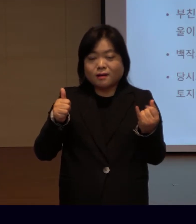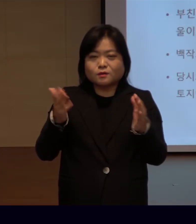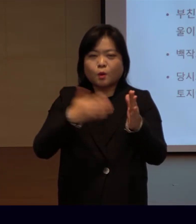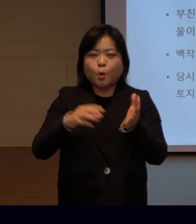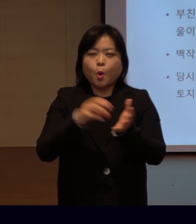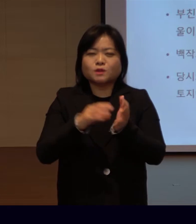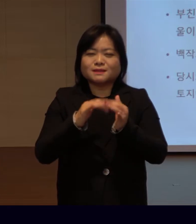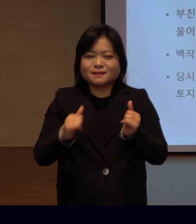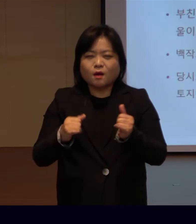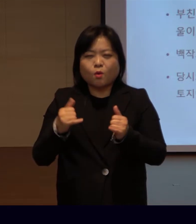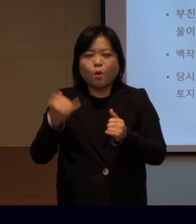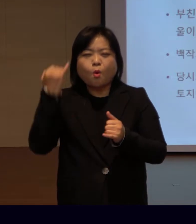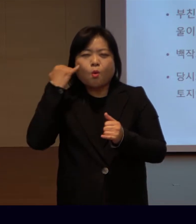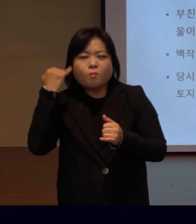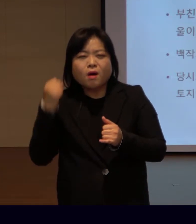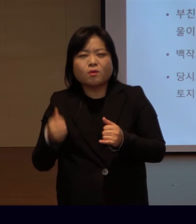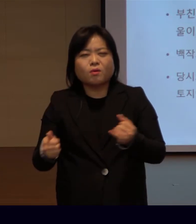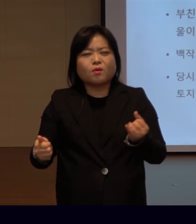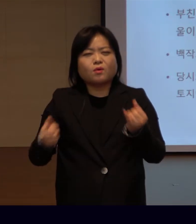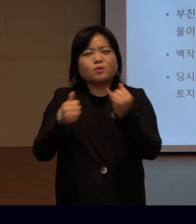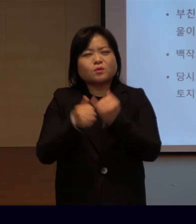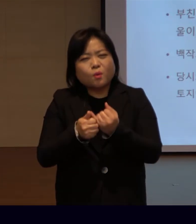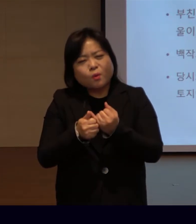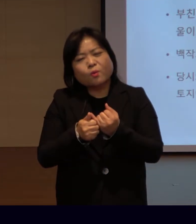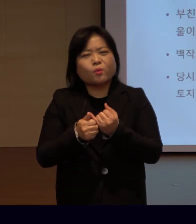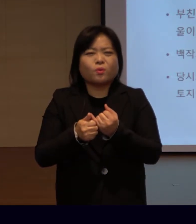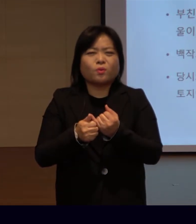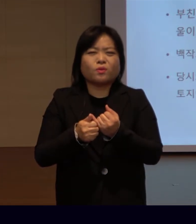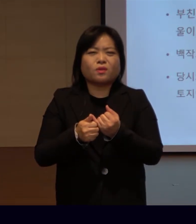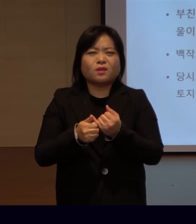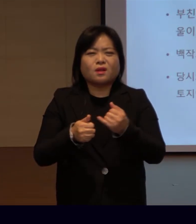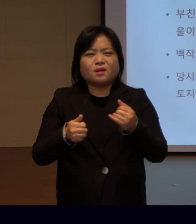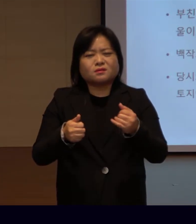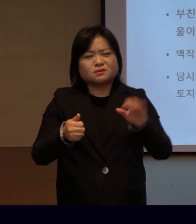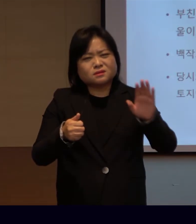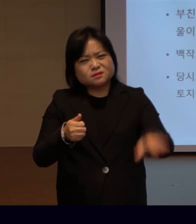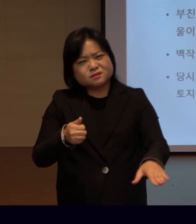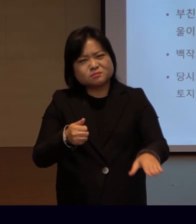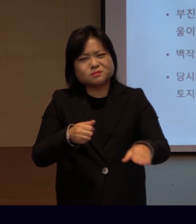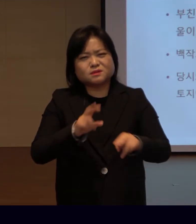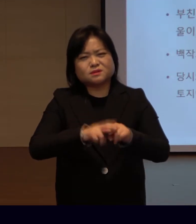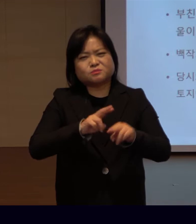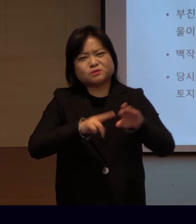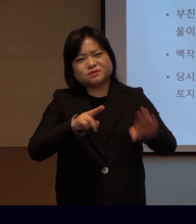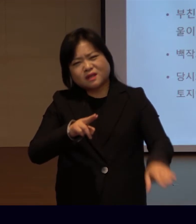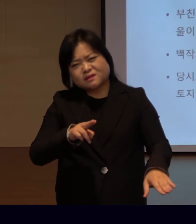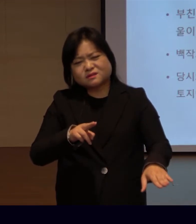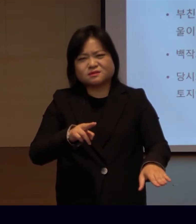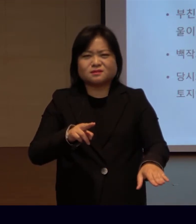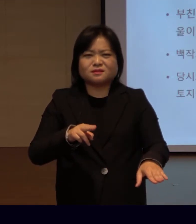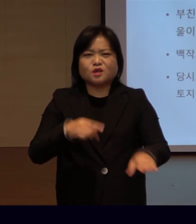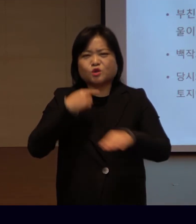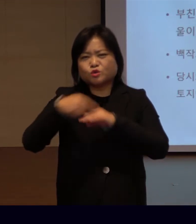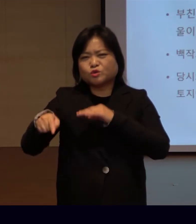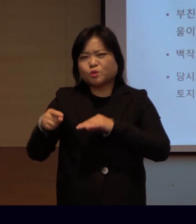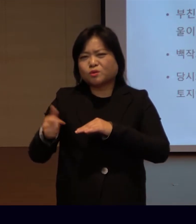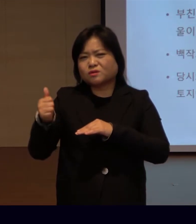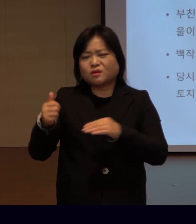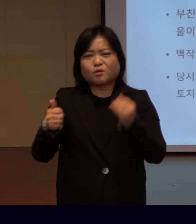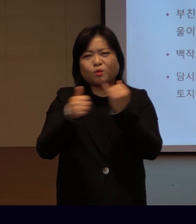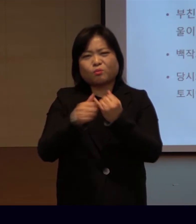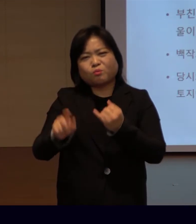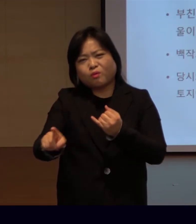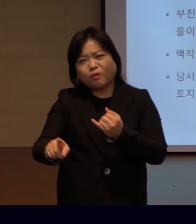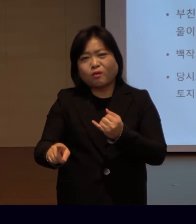공증인이 어떻게 그래도 결혼을 그렇게 신분이 낮은 사람과 어떻게 결혼을 하나요? 망설이니까 이렇게 말합니다. 당신들